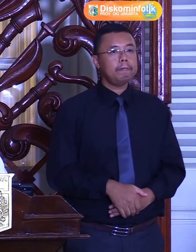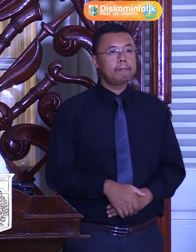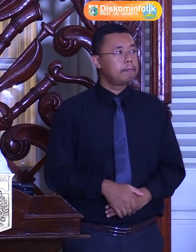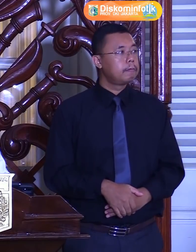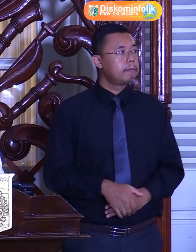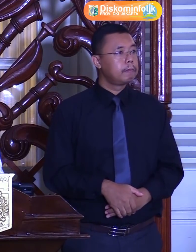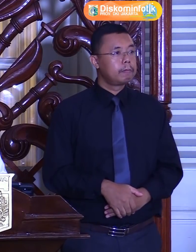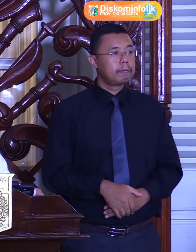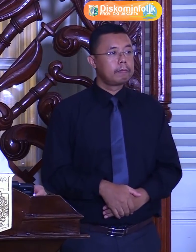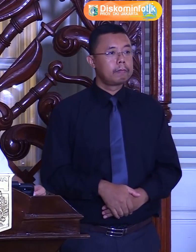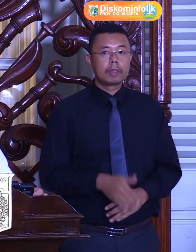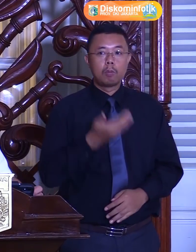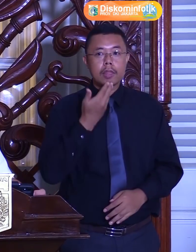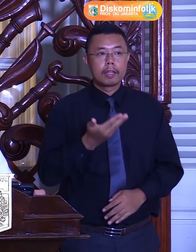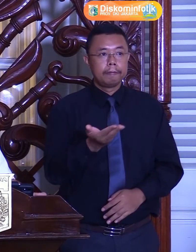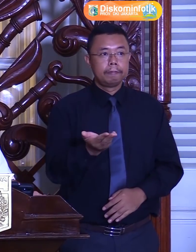Ada pertanyaan?